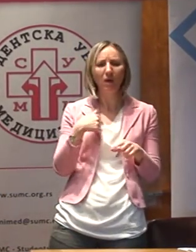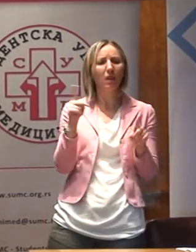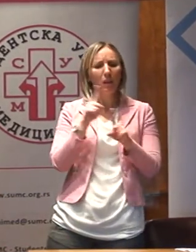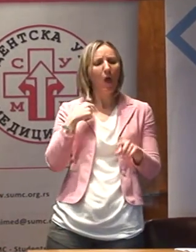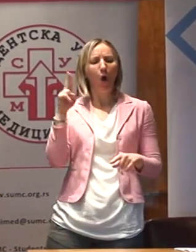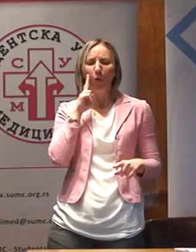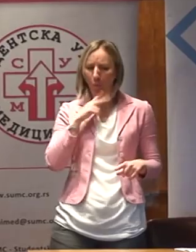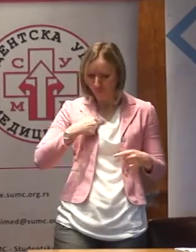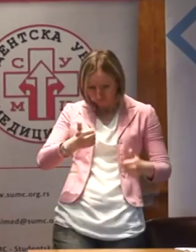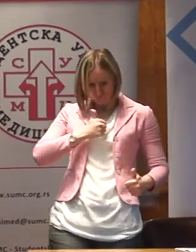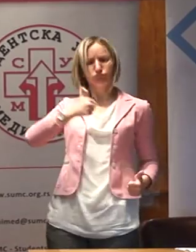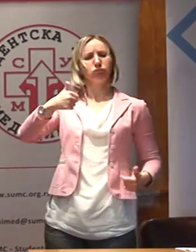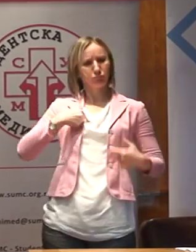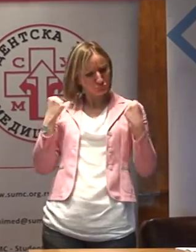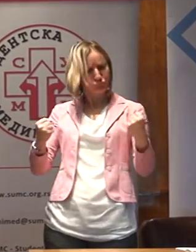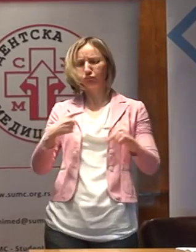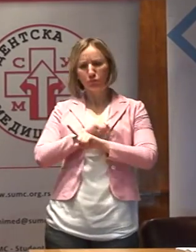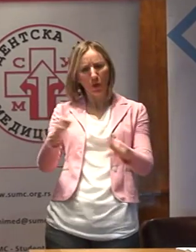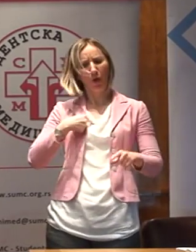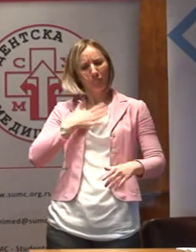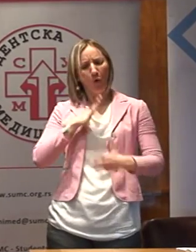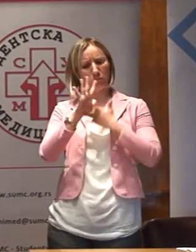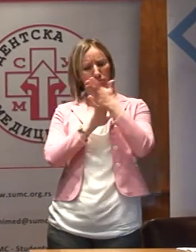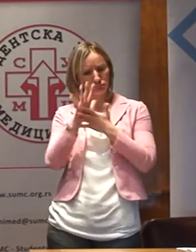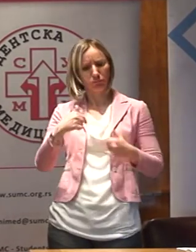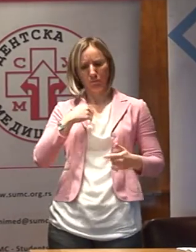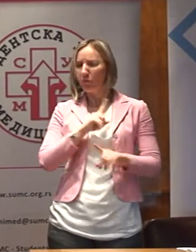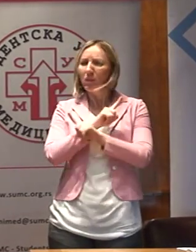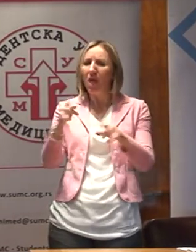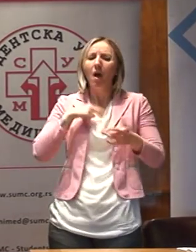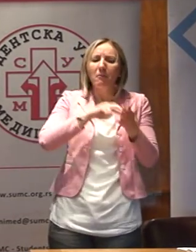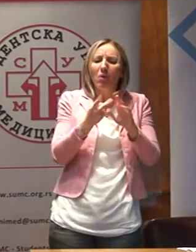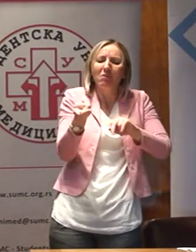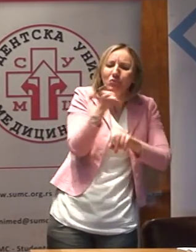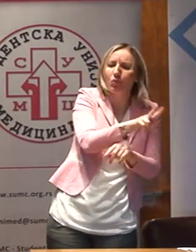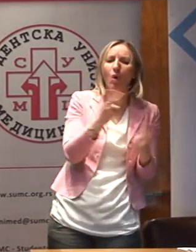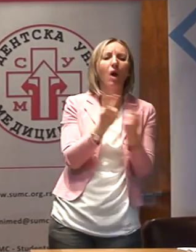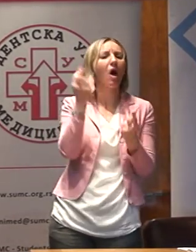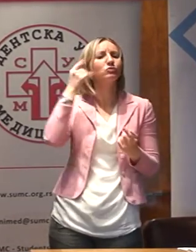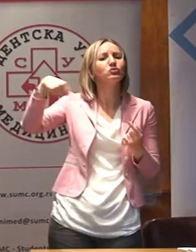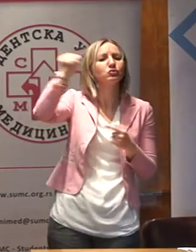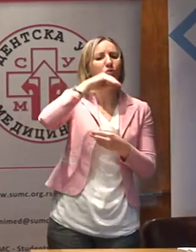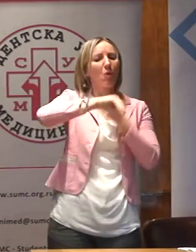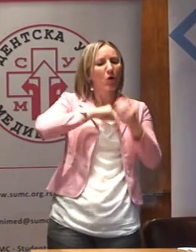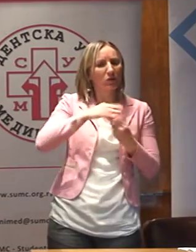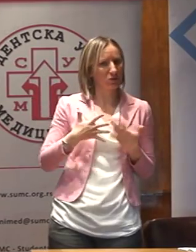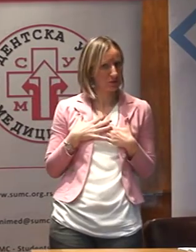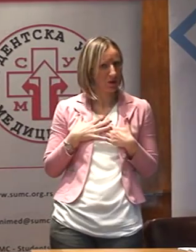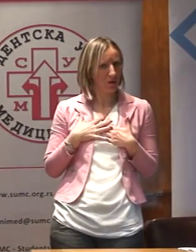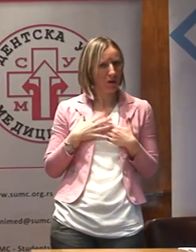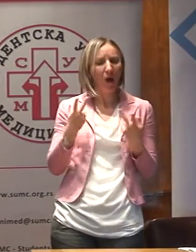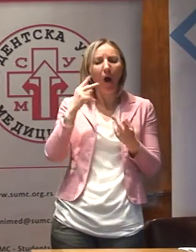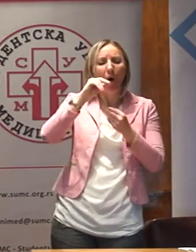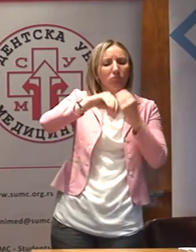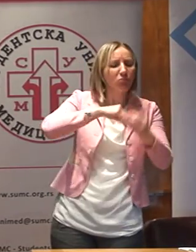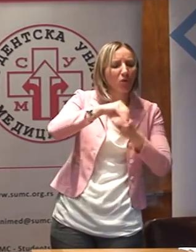za njihovu gluvoću. Tada bi gluva osoba prosto prigovorila, to mi je govorila da to nije tako, da je znakovni jezik, ja sam ponosan